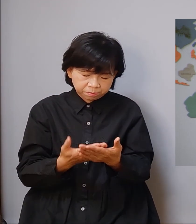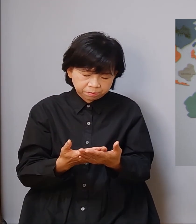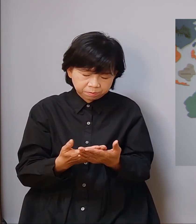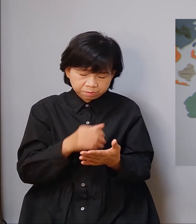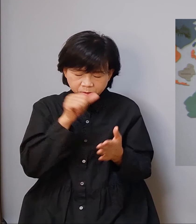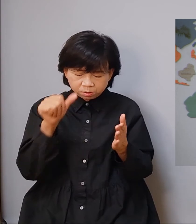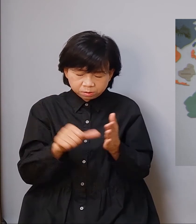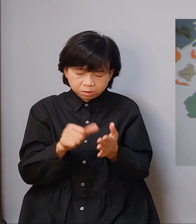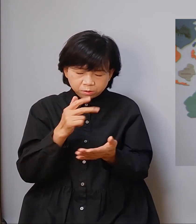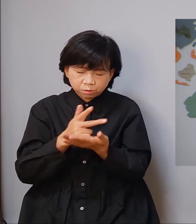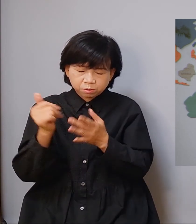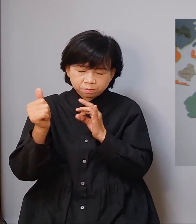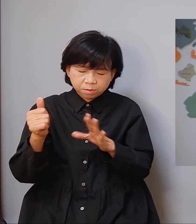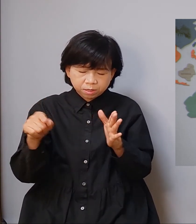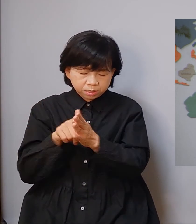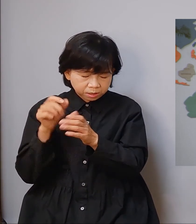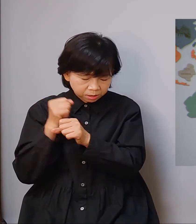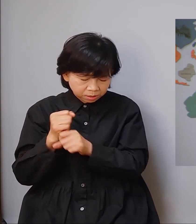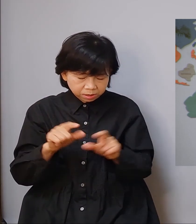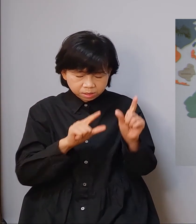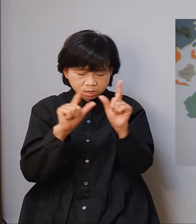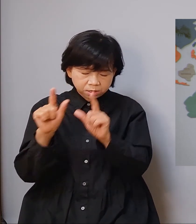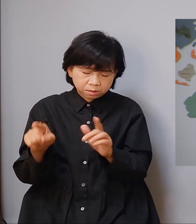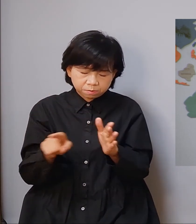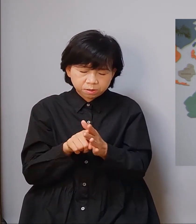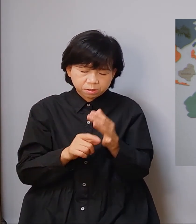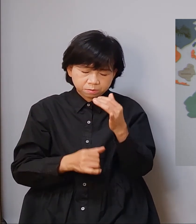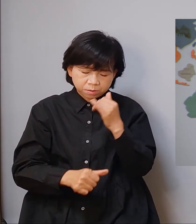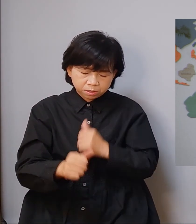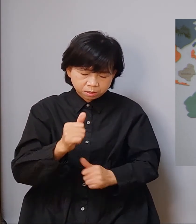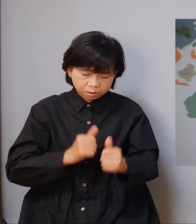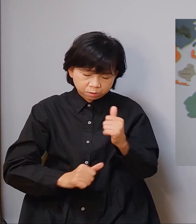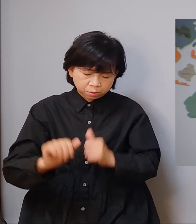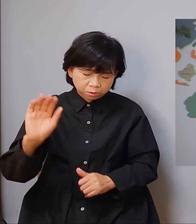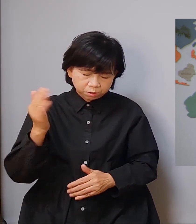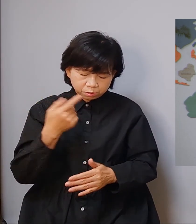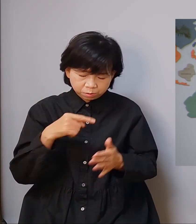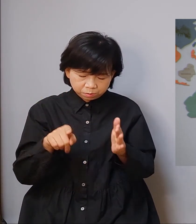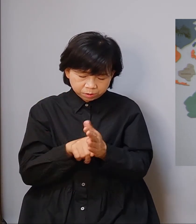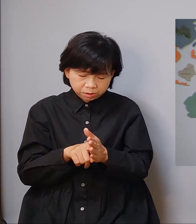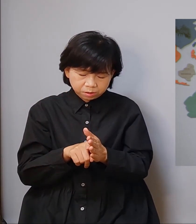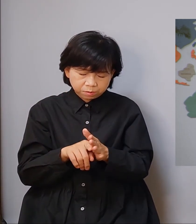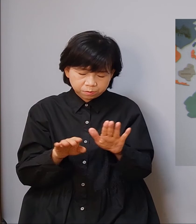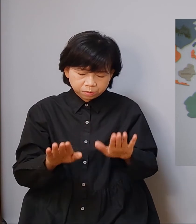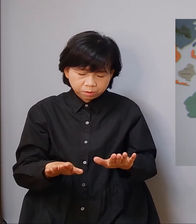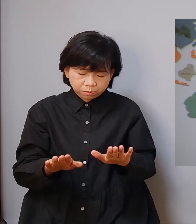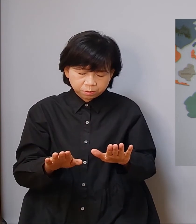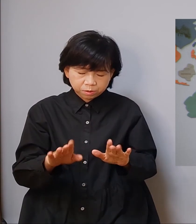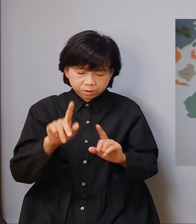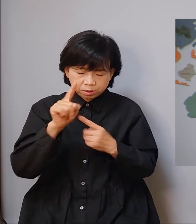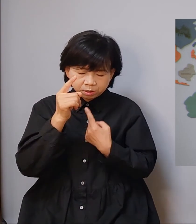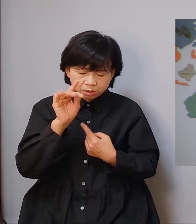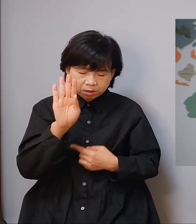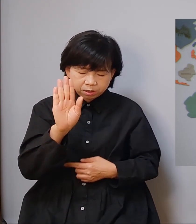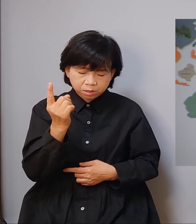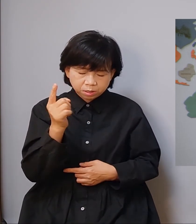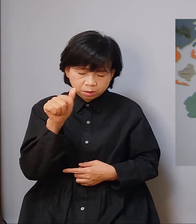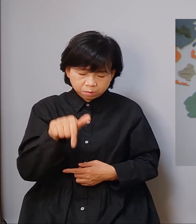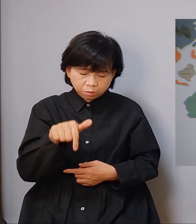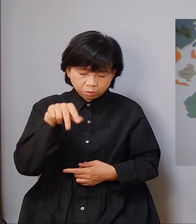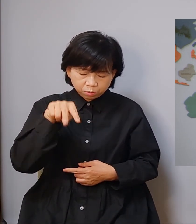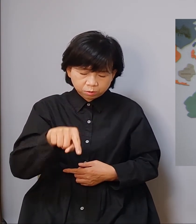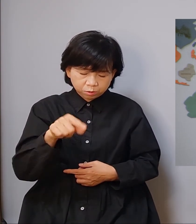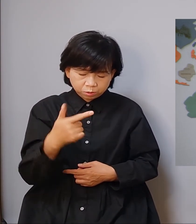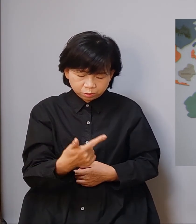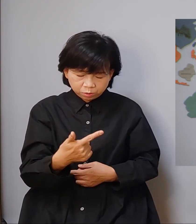평생 주님만 의지하며 살아갈 수 있는 믿음의 자손들 될 줄 믿습니다. 오늘 이복순 집사님도 하나님이